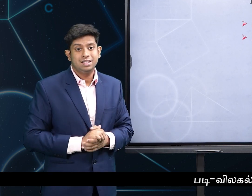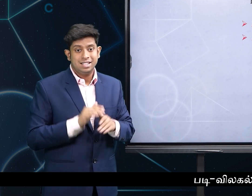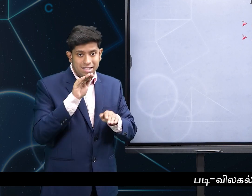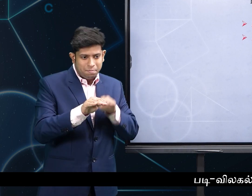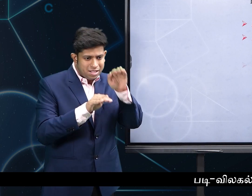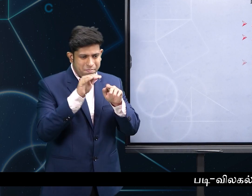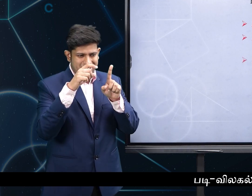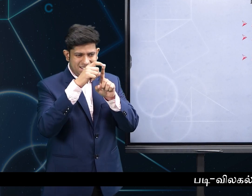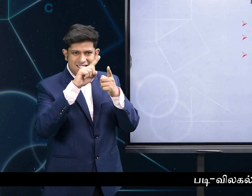படிவிலகல்,